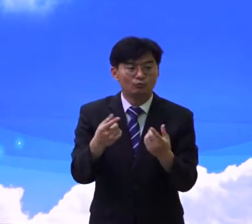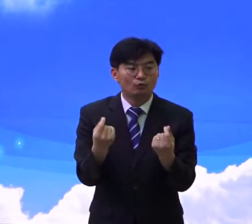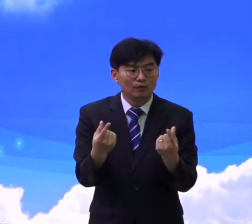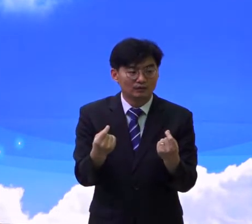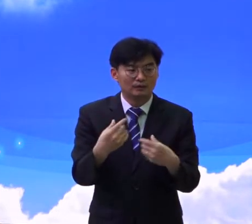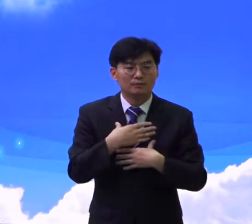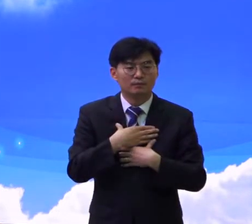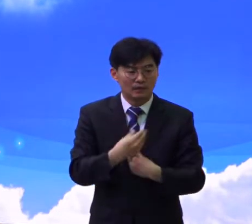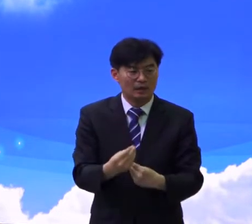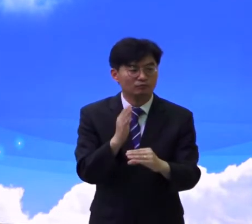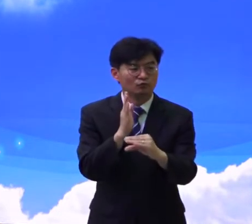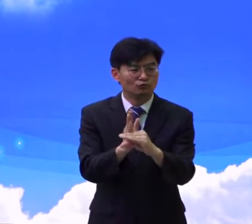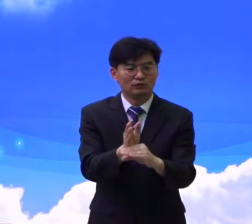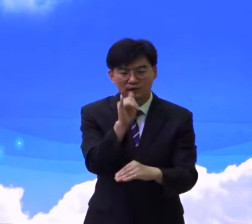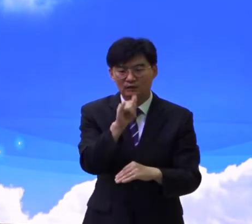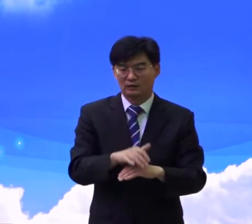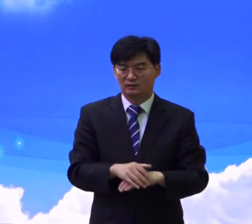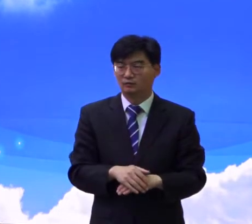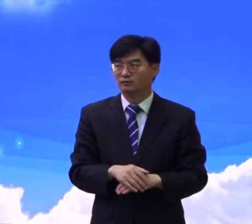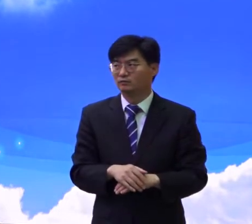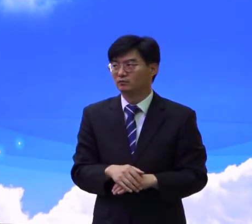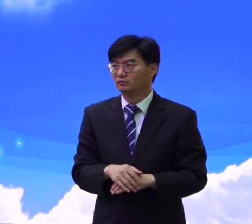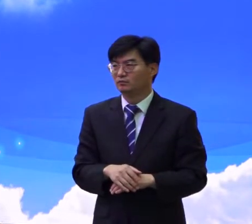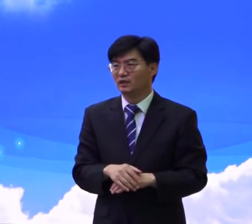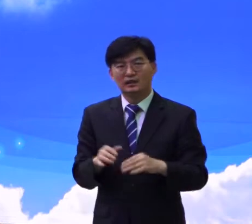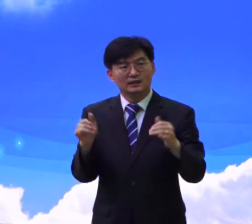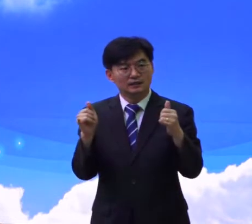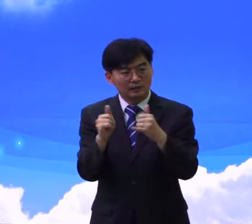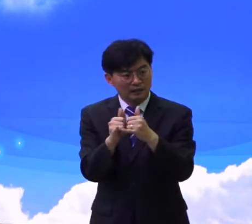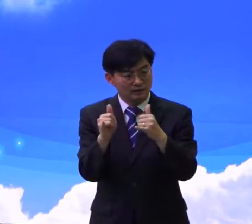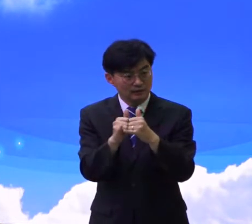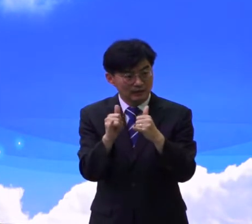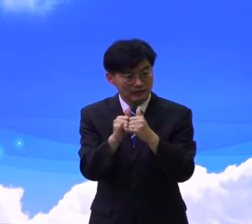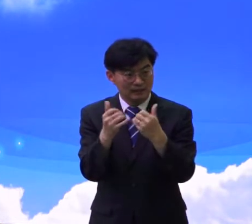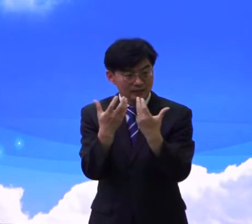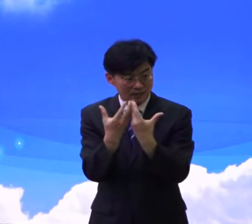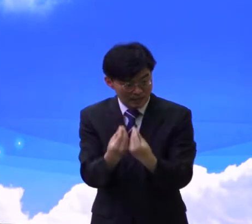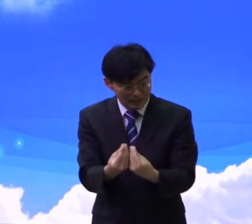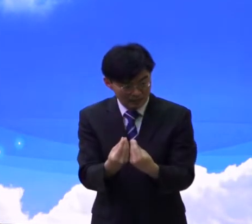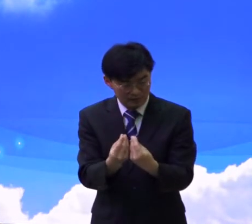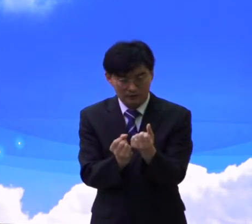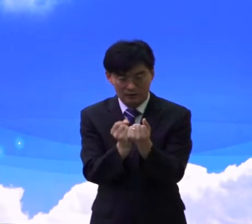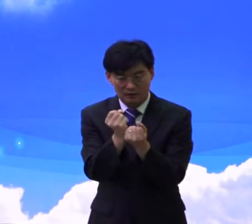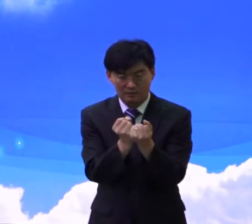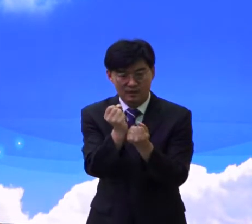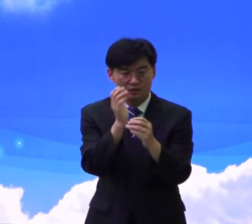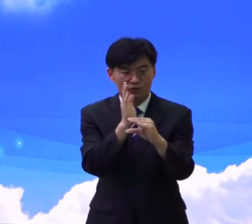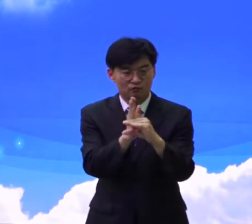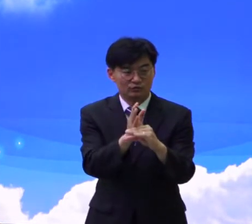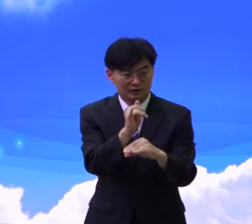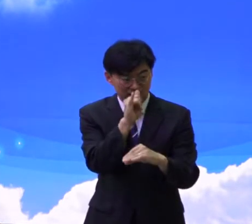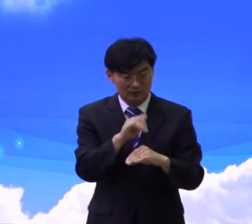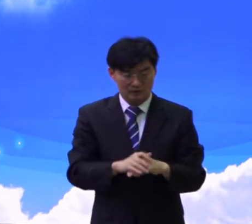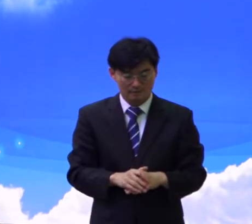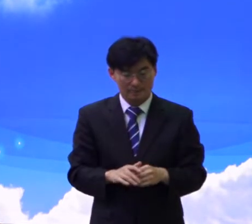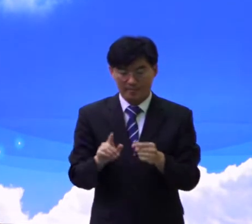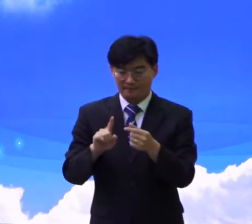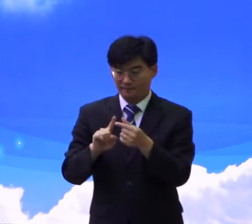단어들의 그 의미에서 전쟁의 의미를 하나님이, 전쟁의 이미지를 하나님이 사용하신 것을 보게